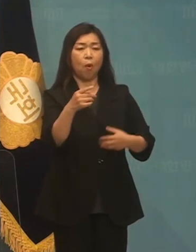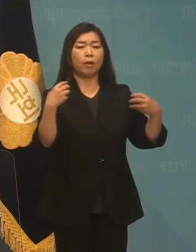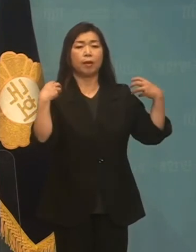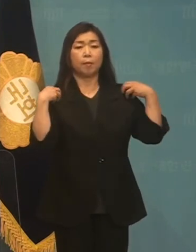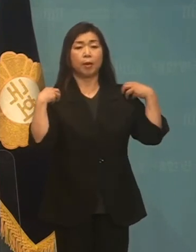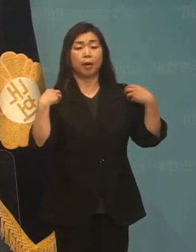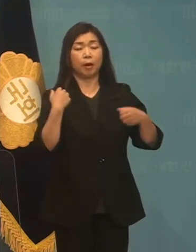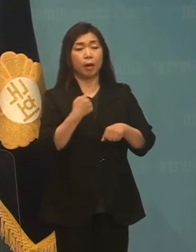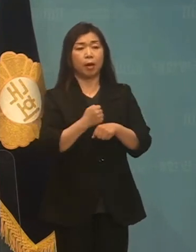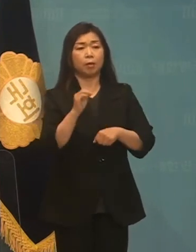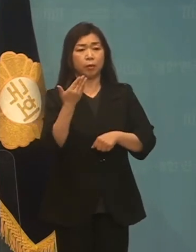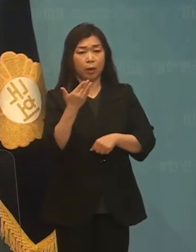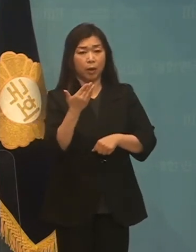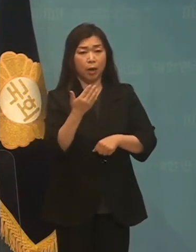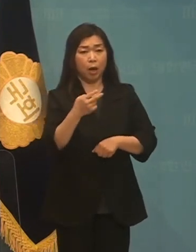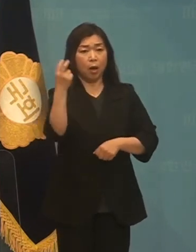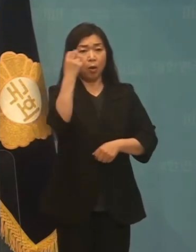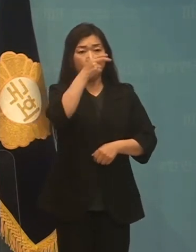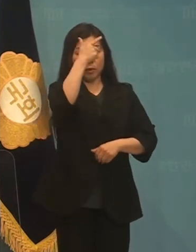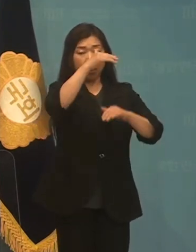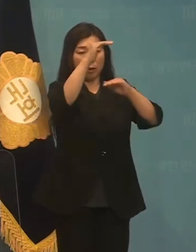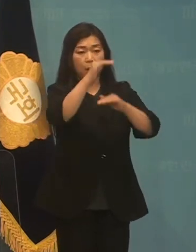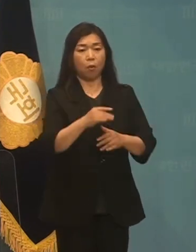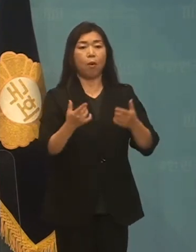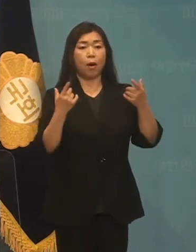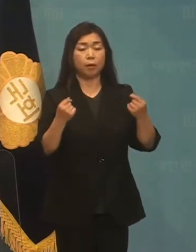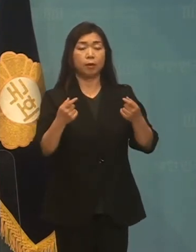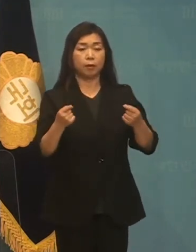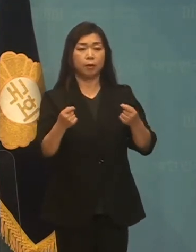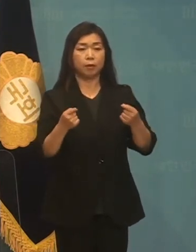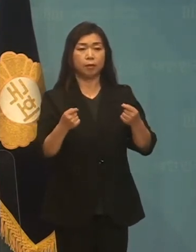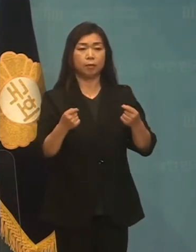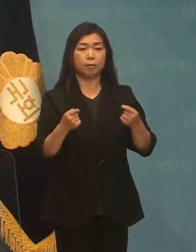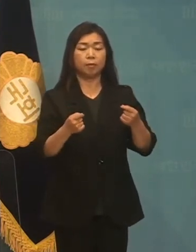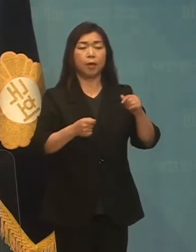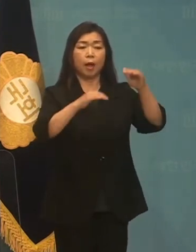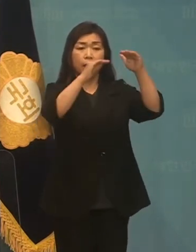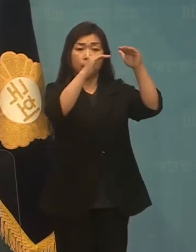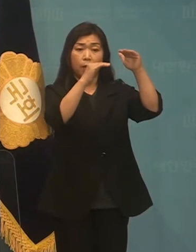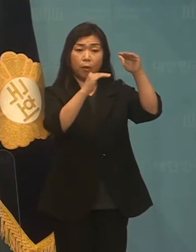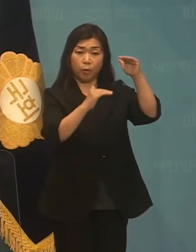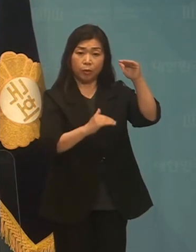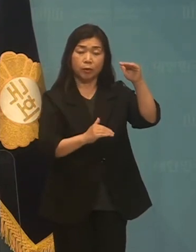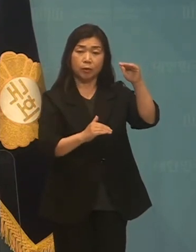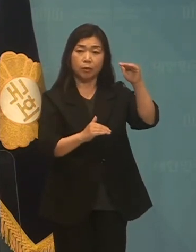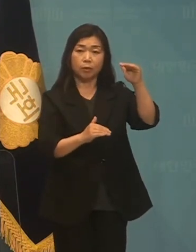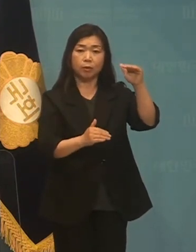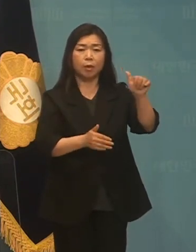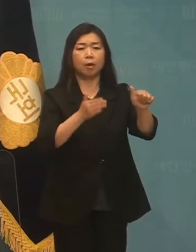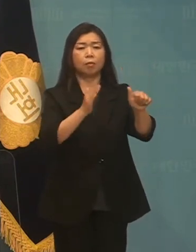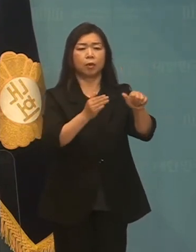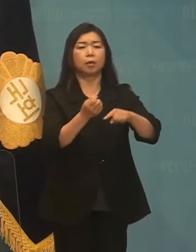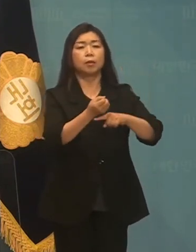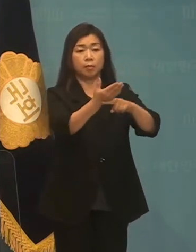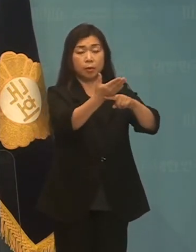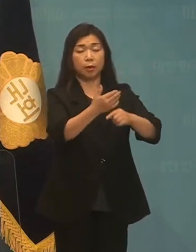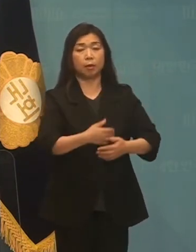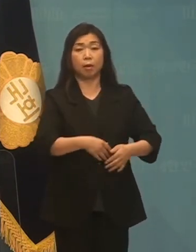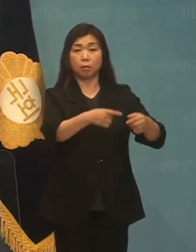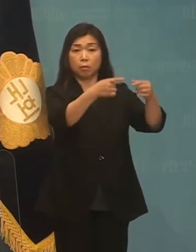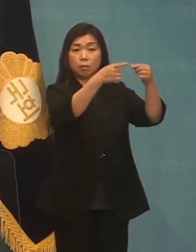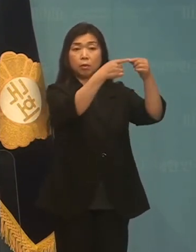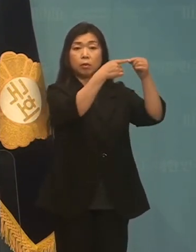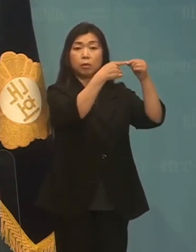당당할 검찰의 다음과 같은 사항을 요청합니다.